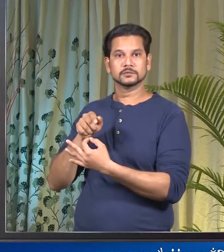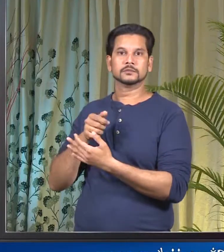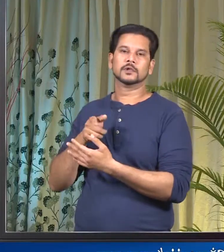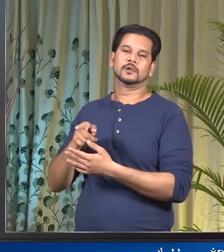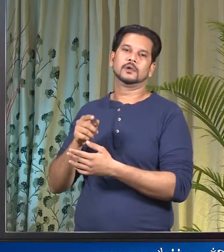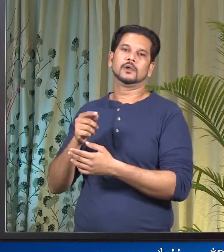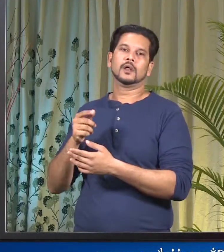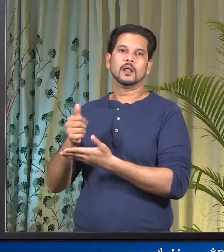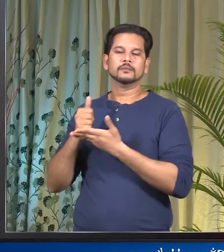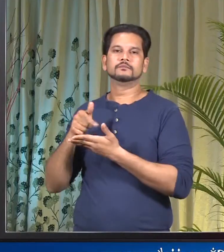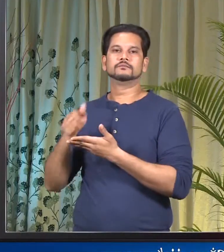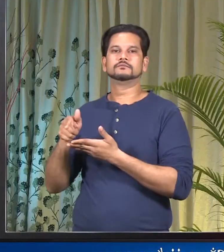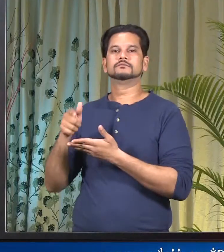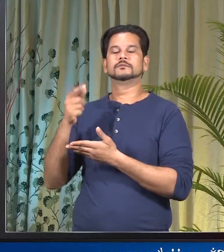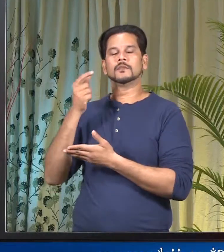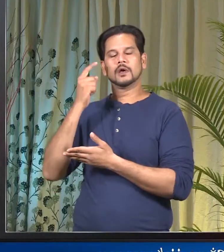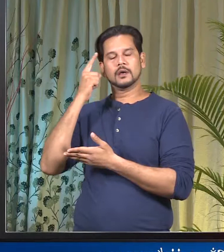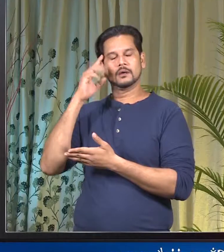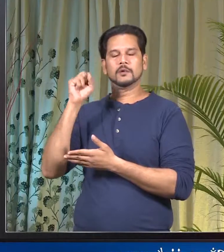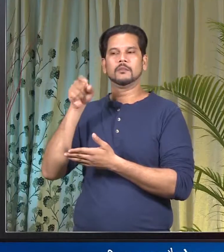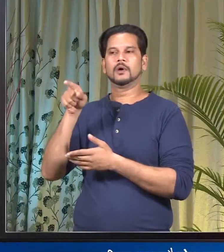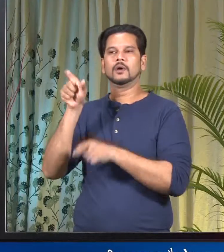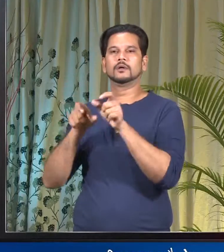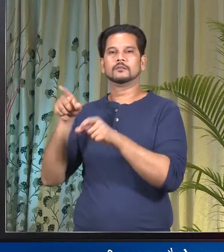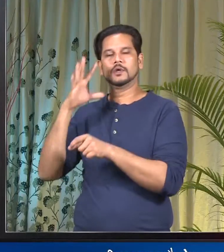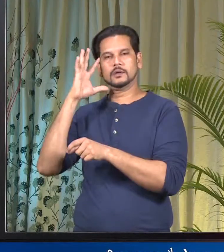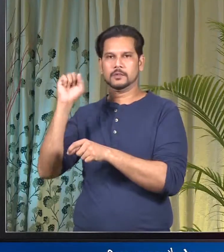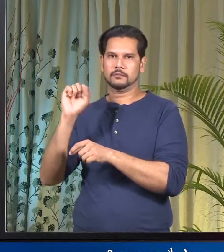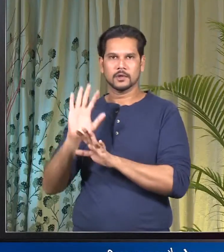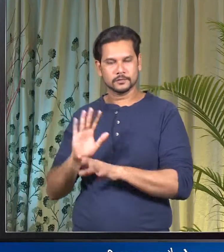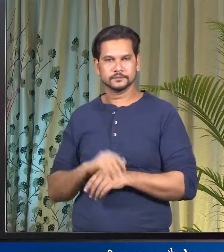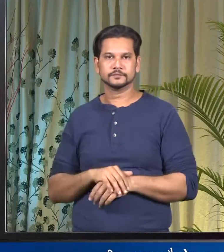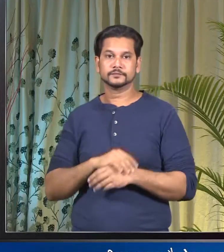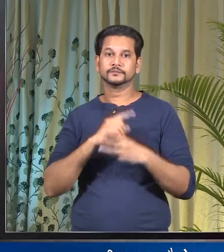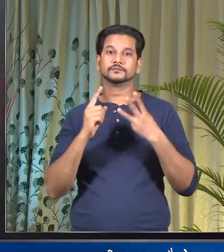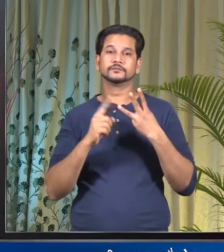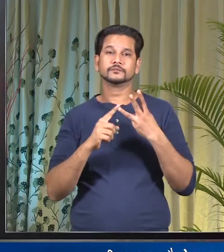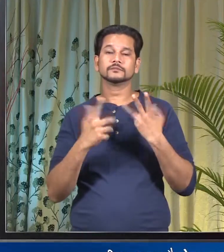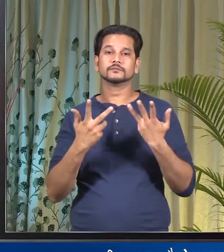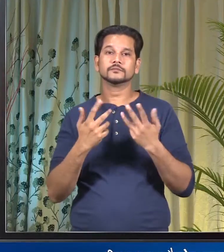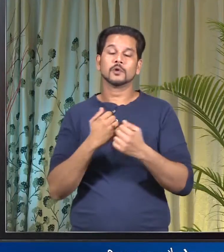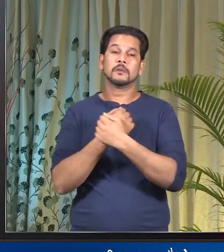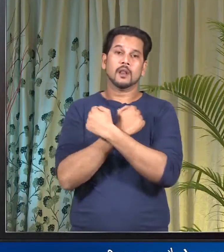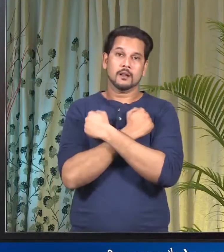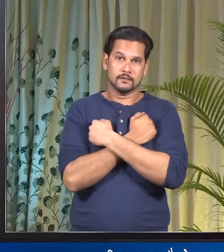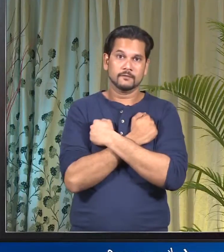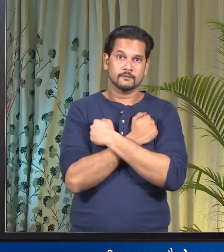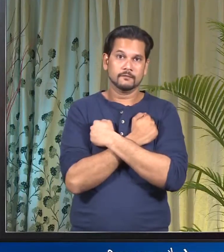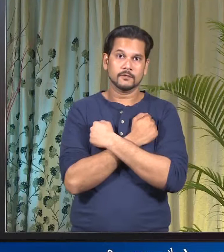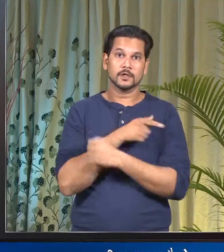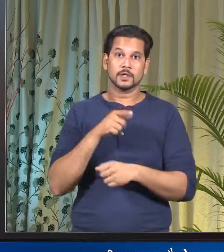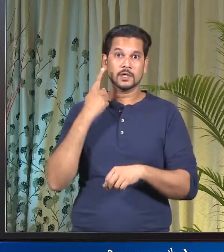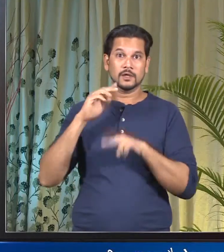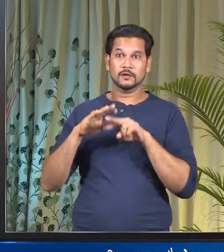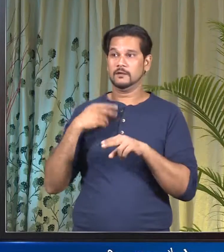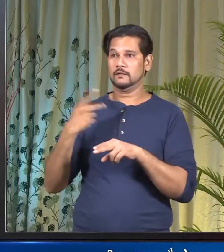संबंदियों को याद करते हैं तीसरा आधार है स्ने प्यार जिसके साथ